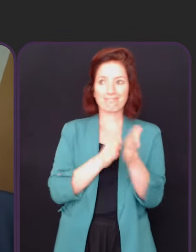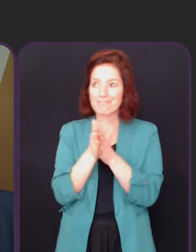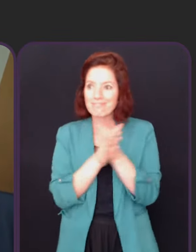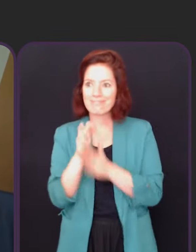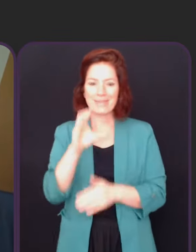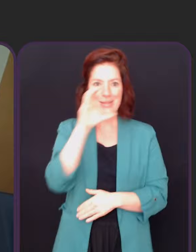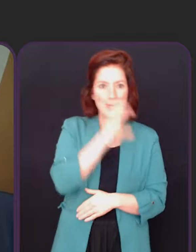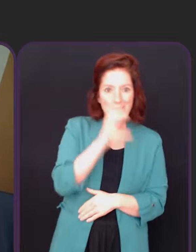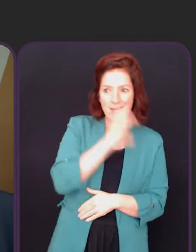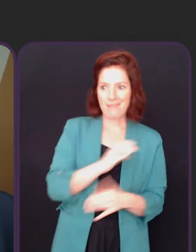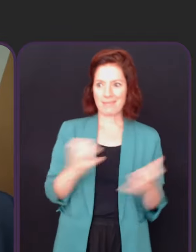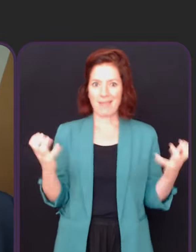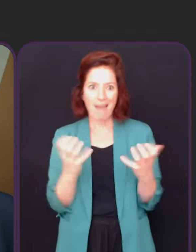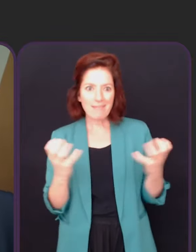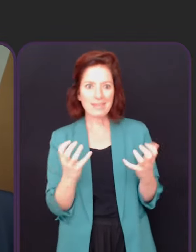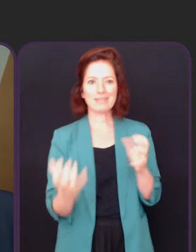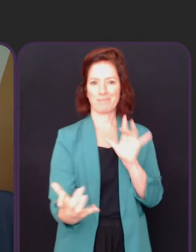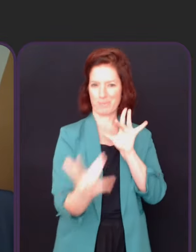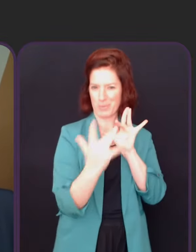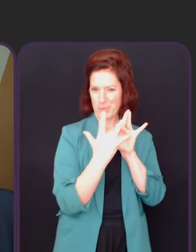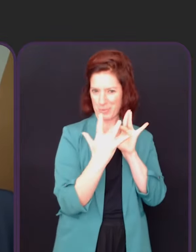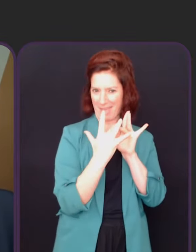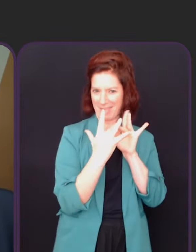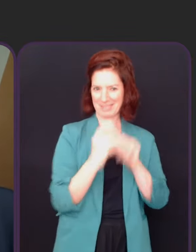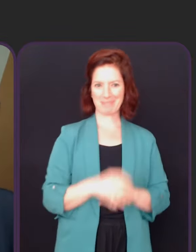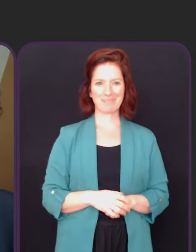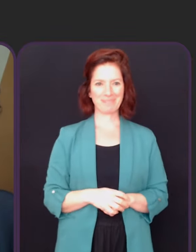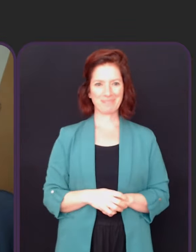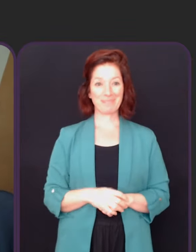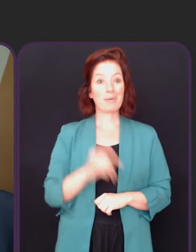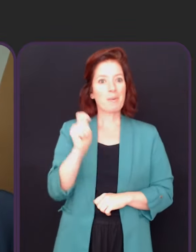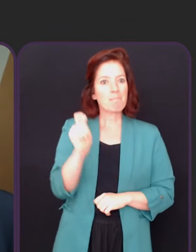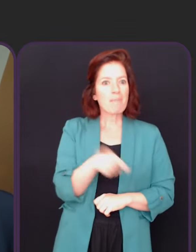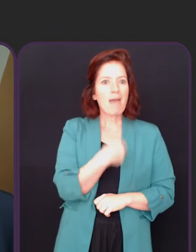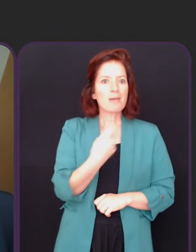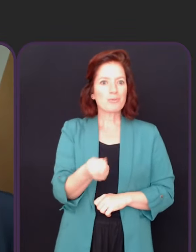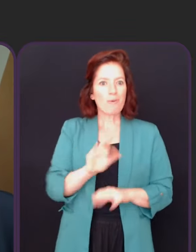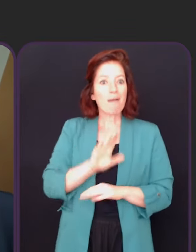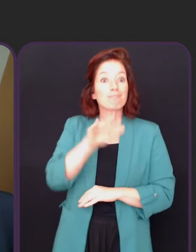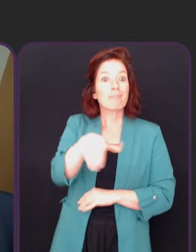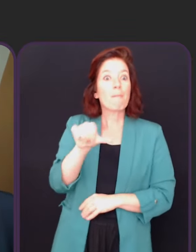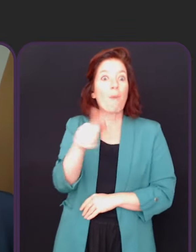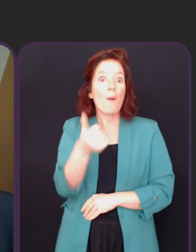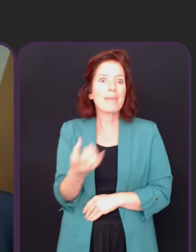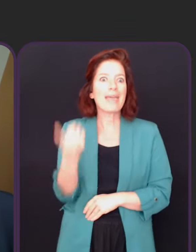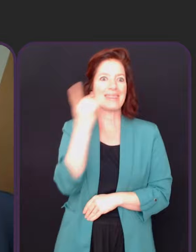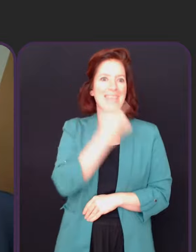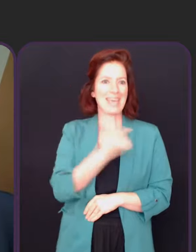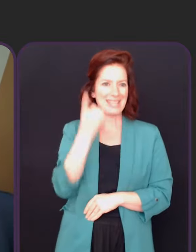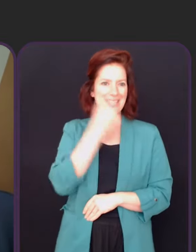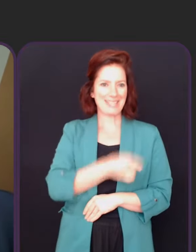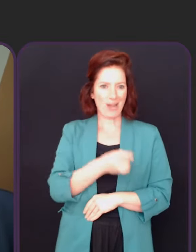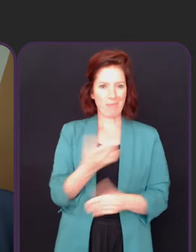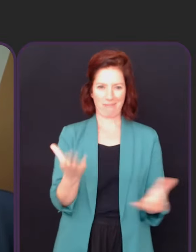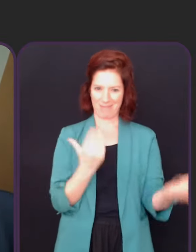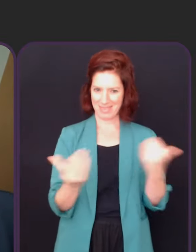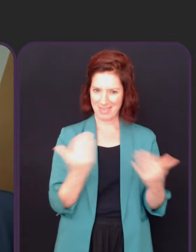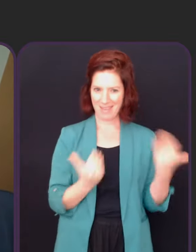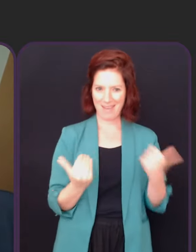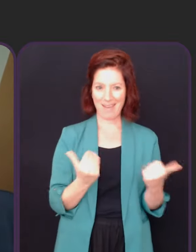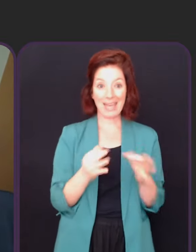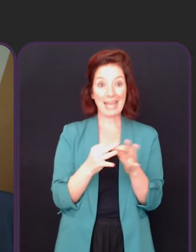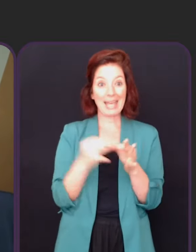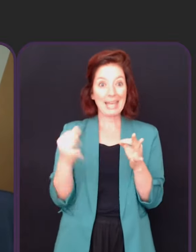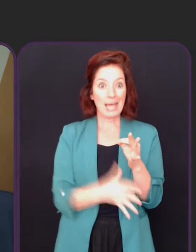surtout, n'hésitez pas à nous contacter si vous êtes intéressés. Et bien entendu, comme tous les participants du projet, vous serez invités à passer la